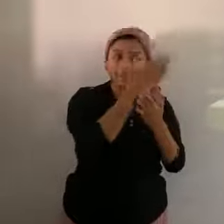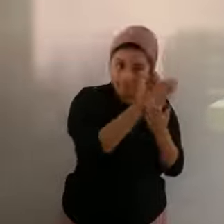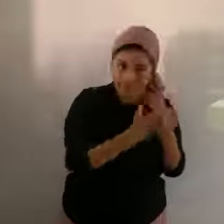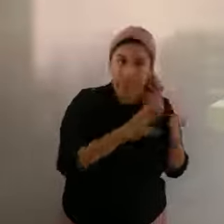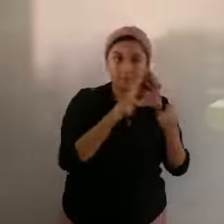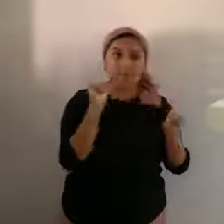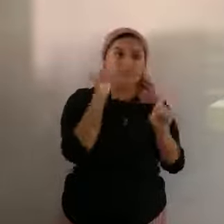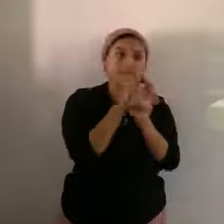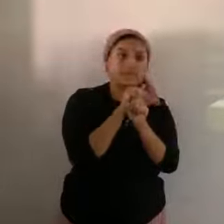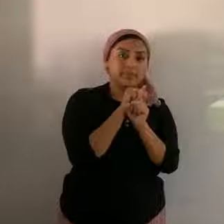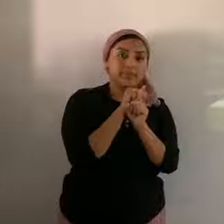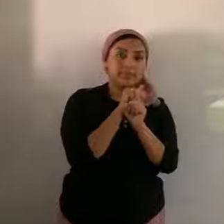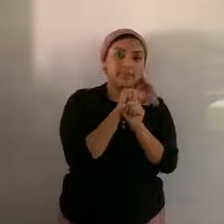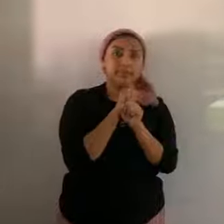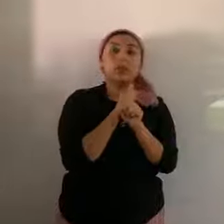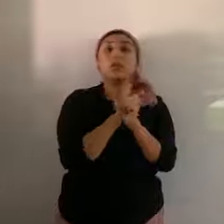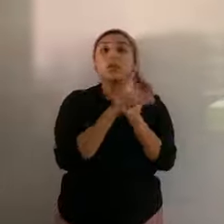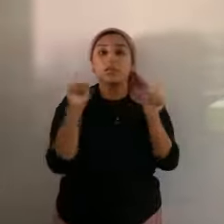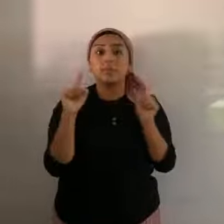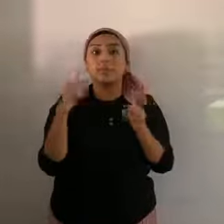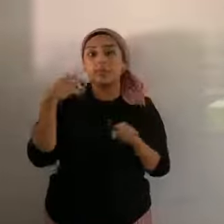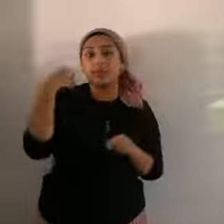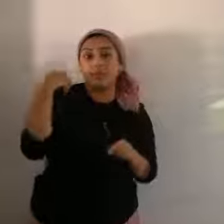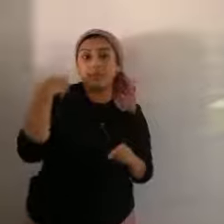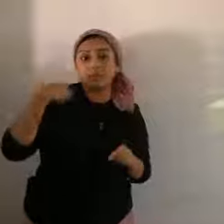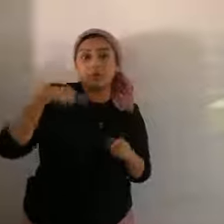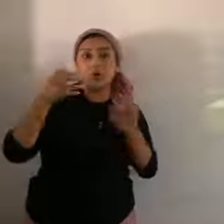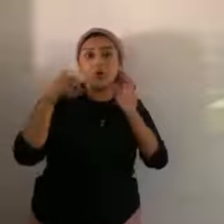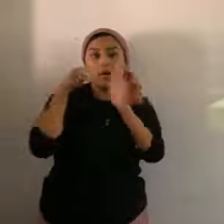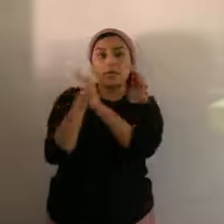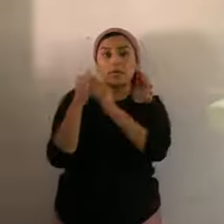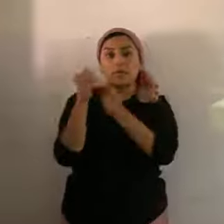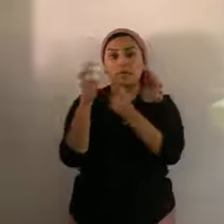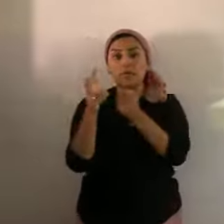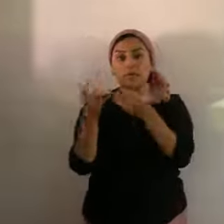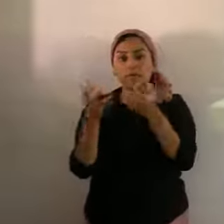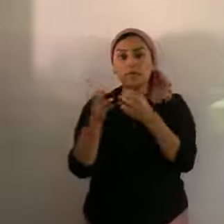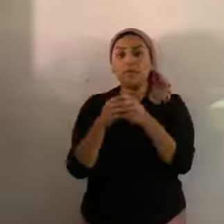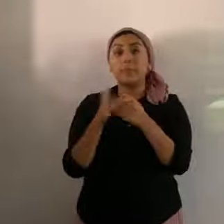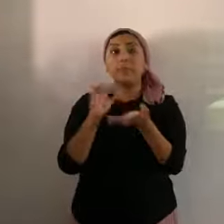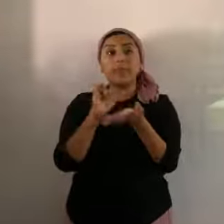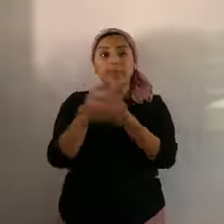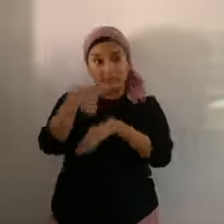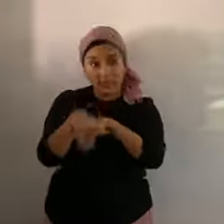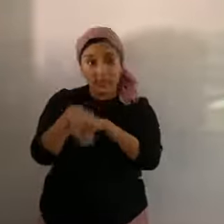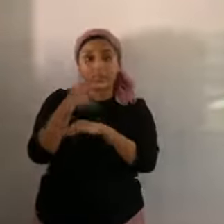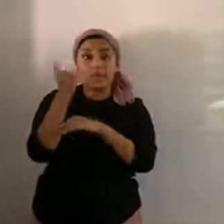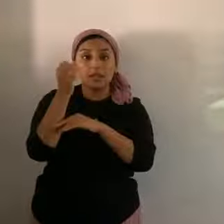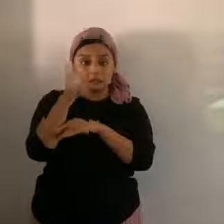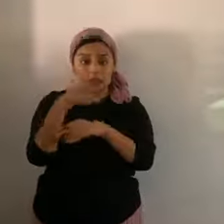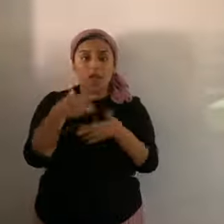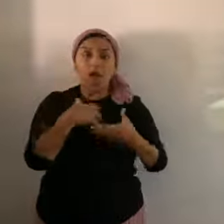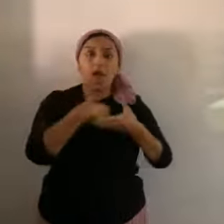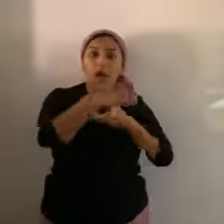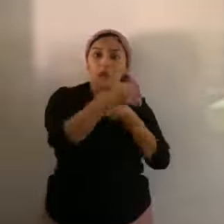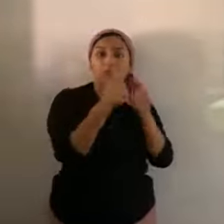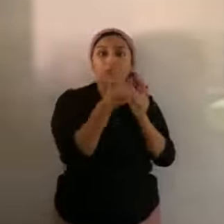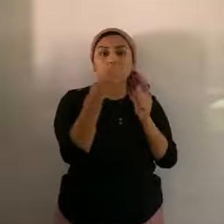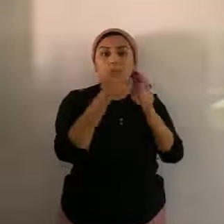del pueblo fue engañado. Pero los líderes religiosos eran los que lo querían matar. Esa noche, Yahshua sale con